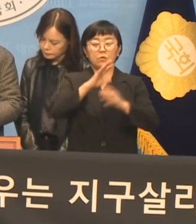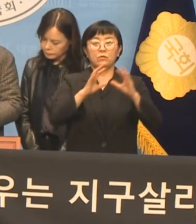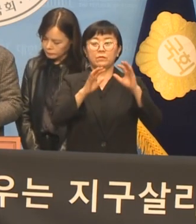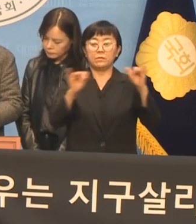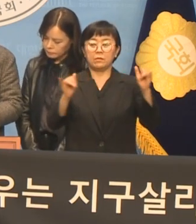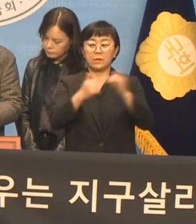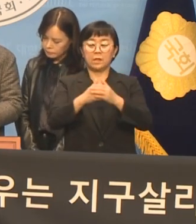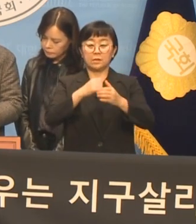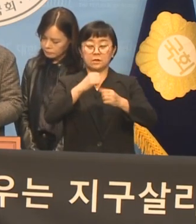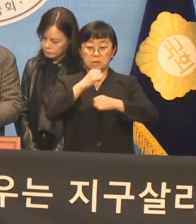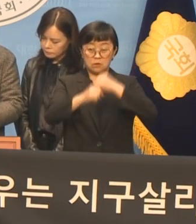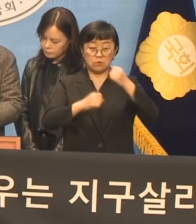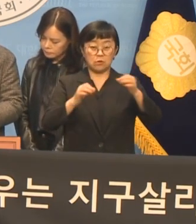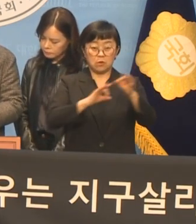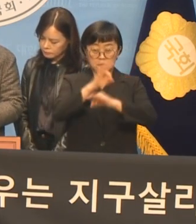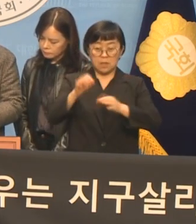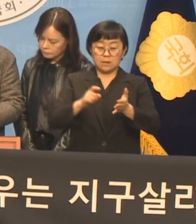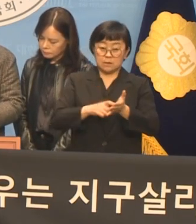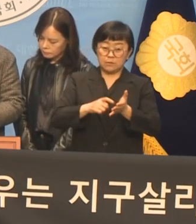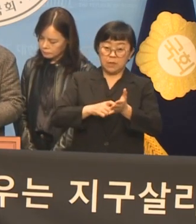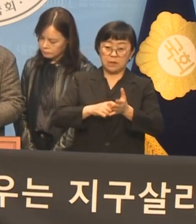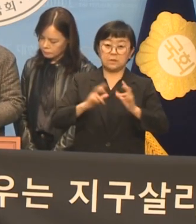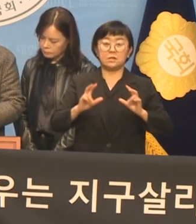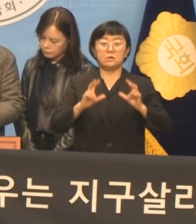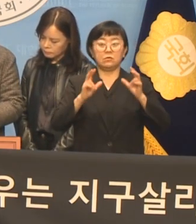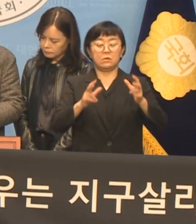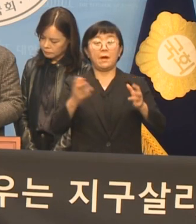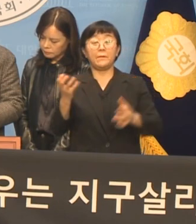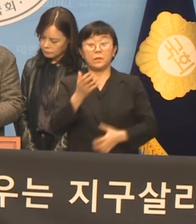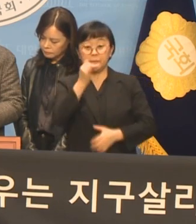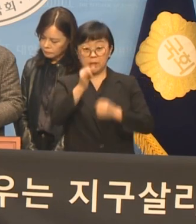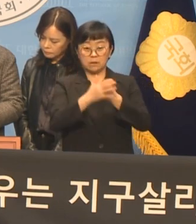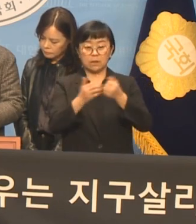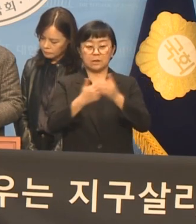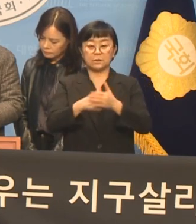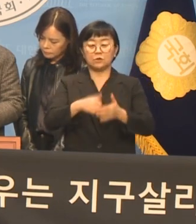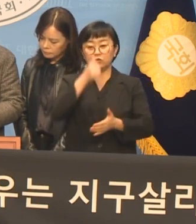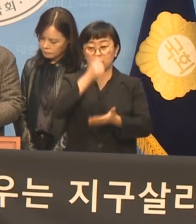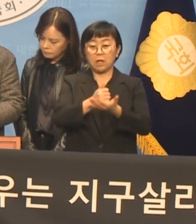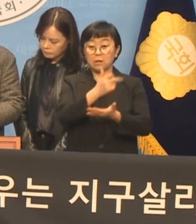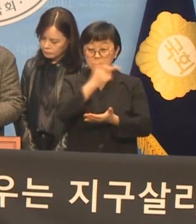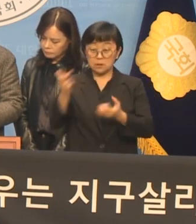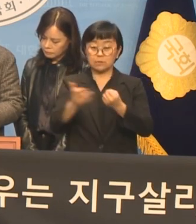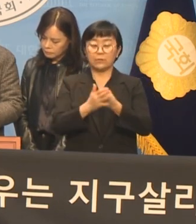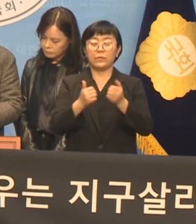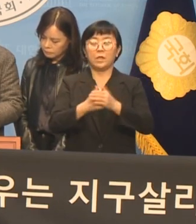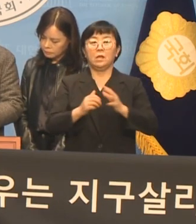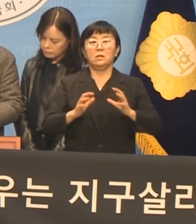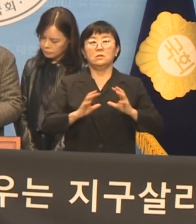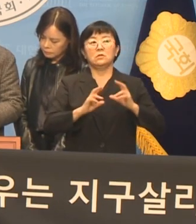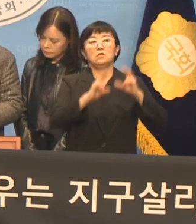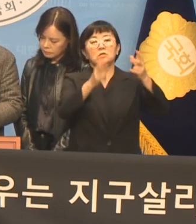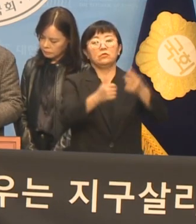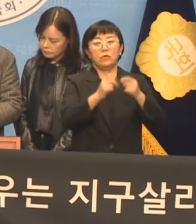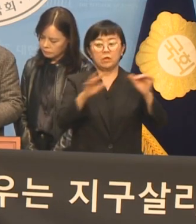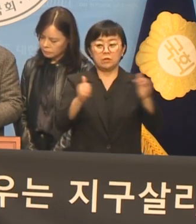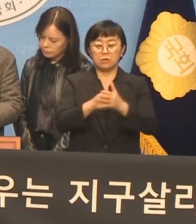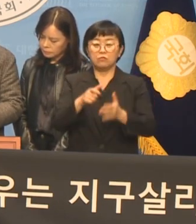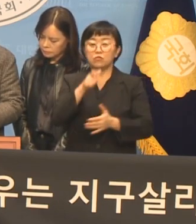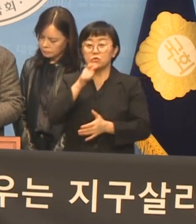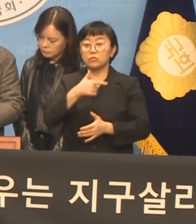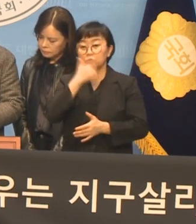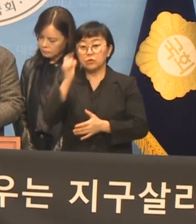국민이 자유경제에 급급하여 지구를 아프게 한 죄가 지대한데 지금 전 지구인들은